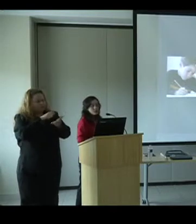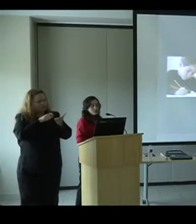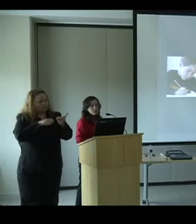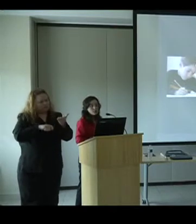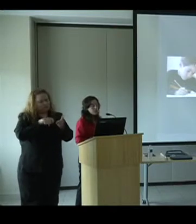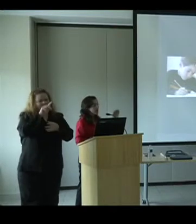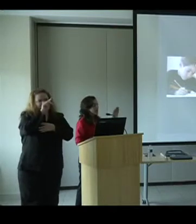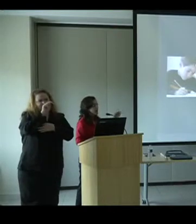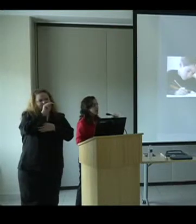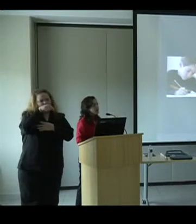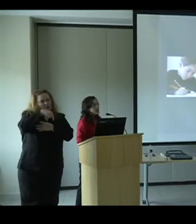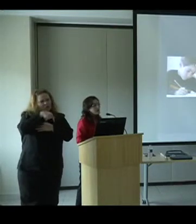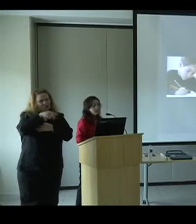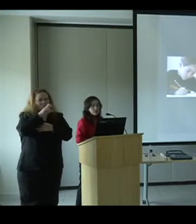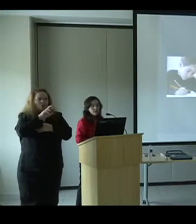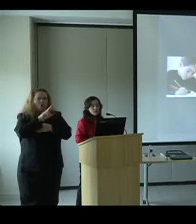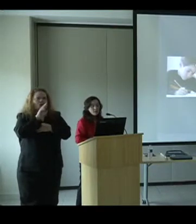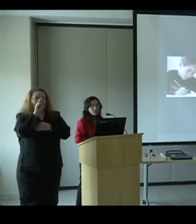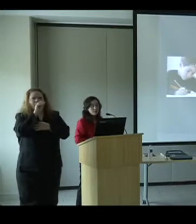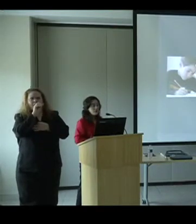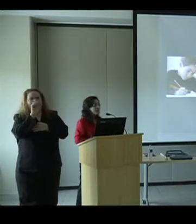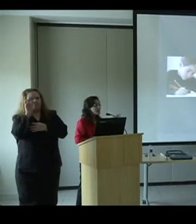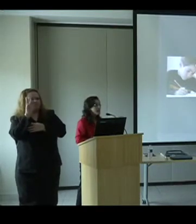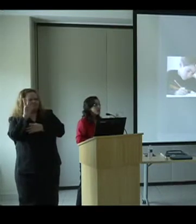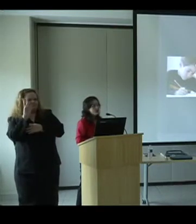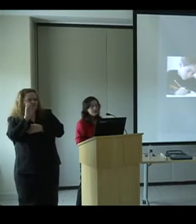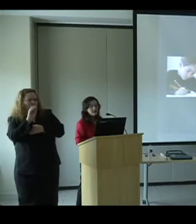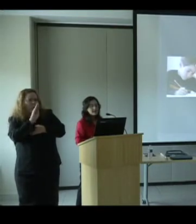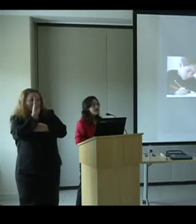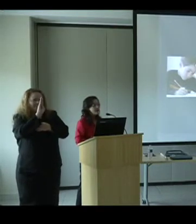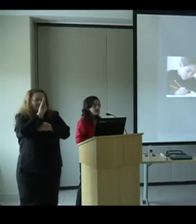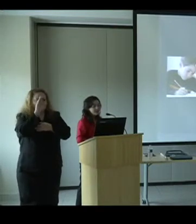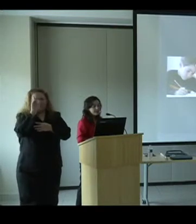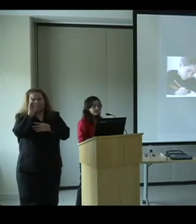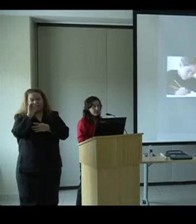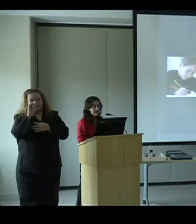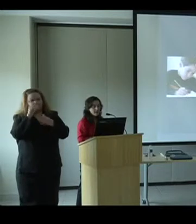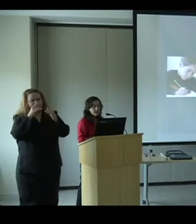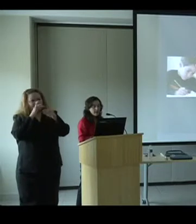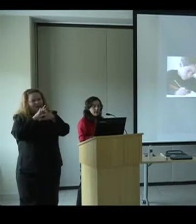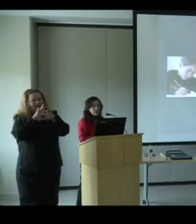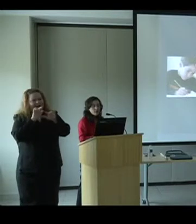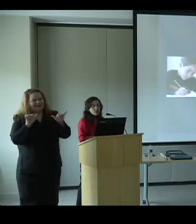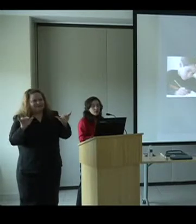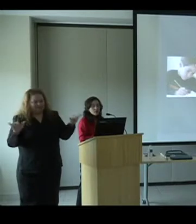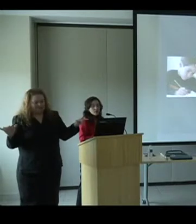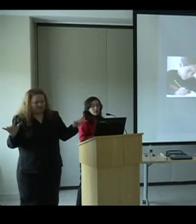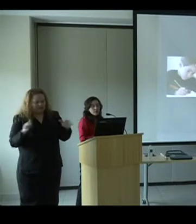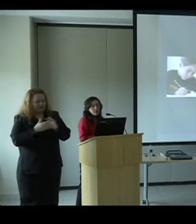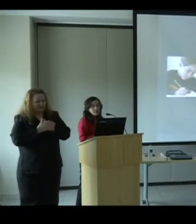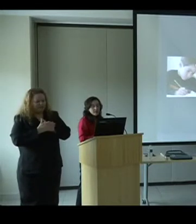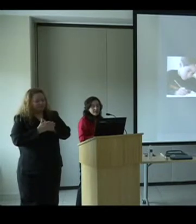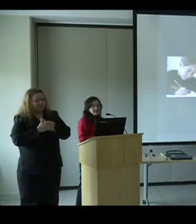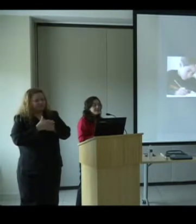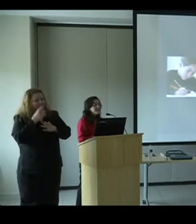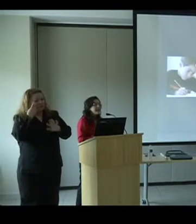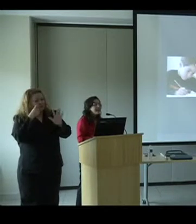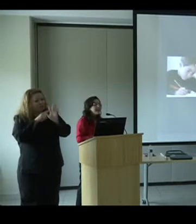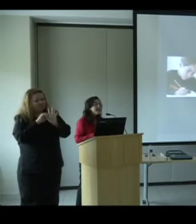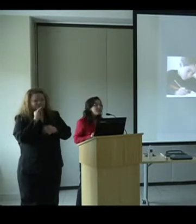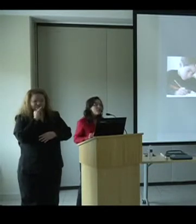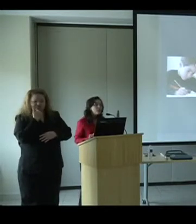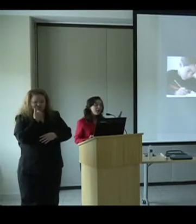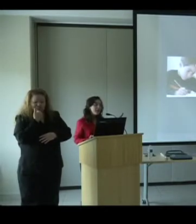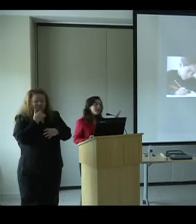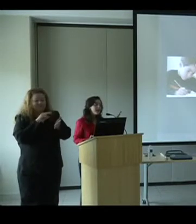la p por la q o la m en lugar de la w o la B en lugar de la d etcétera el reconocimiento de errores es decir